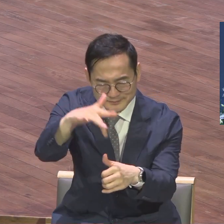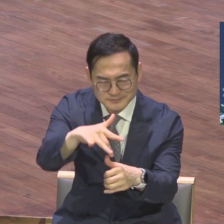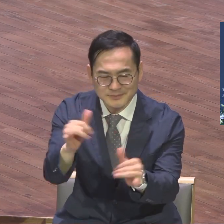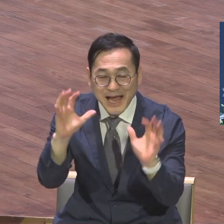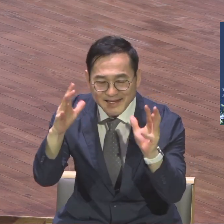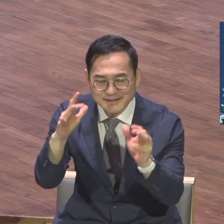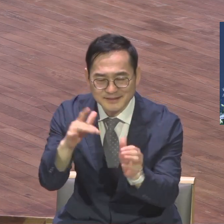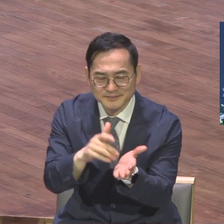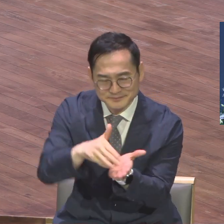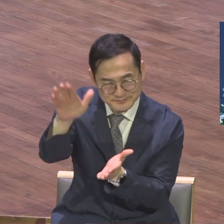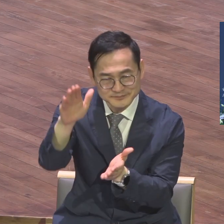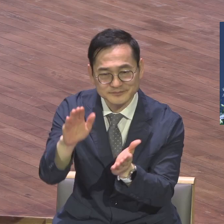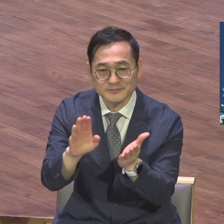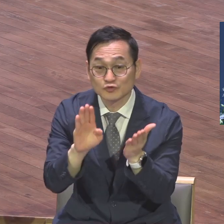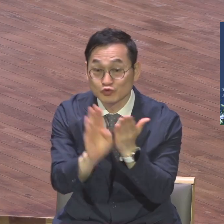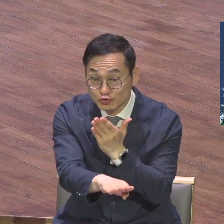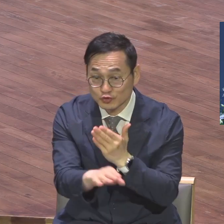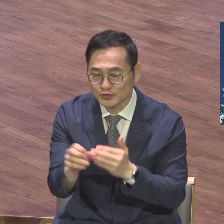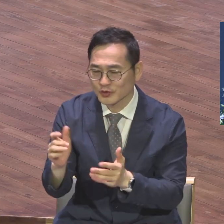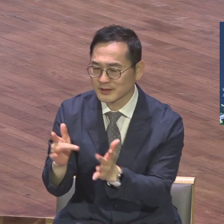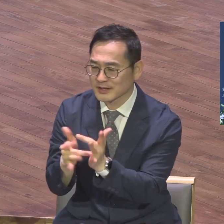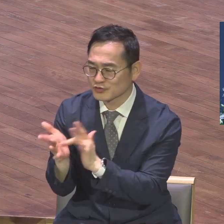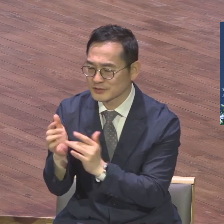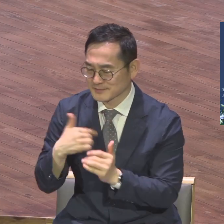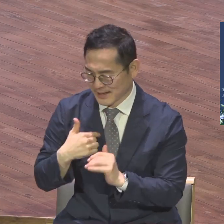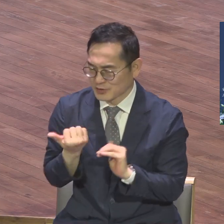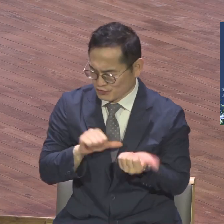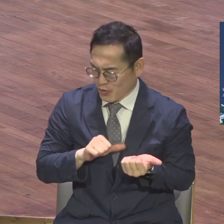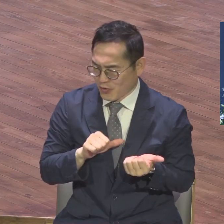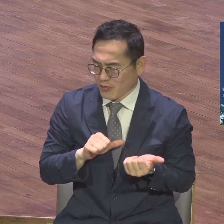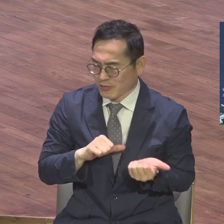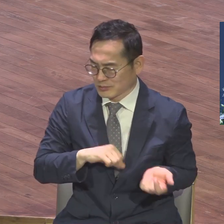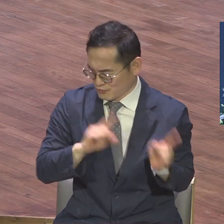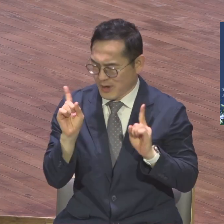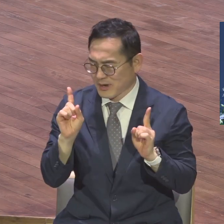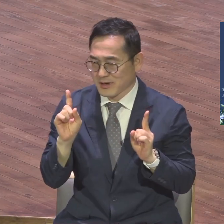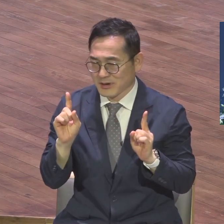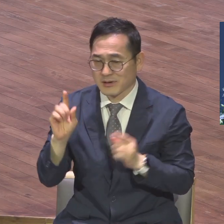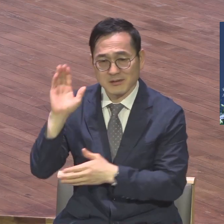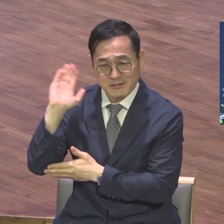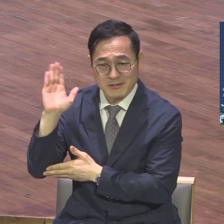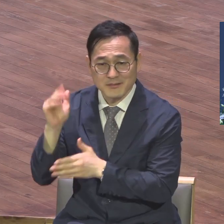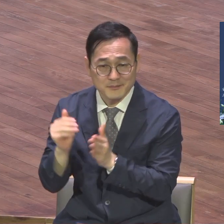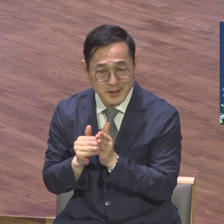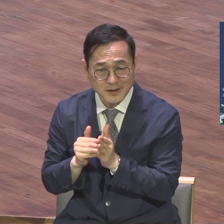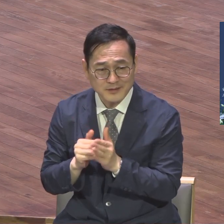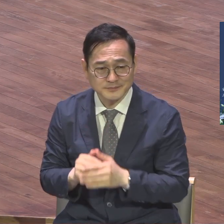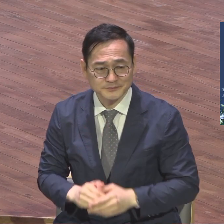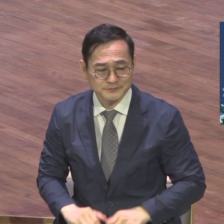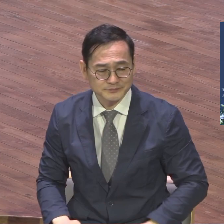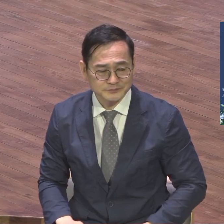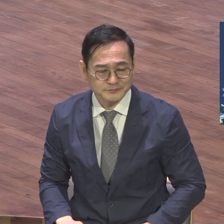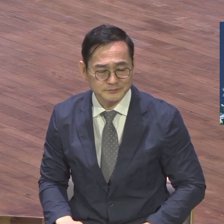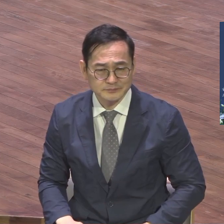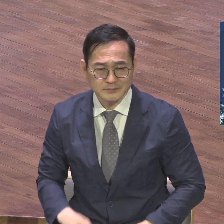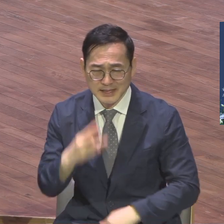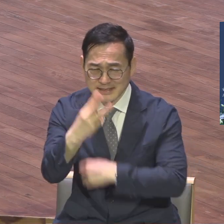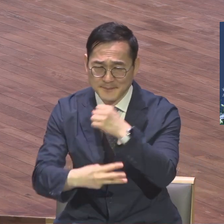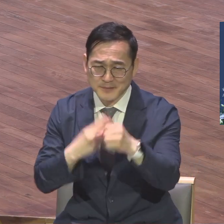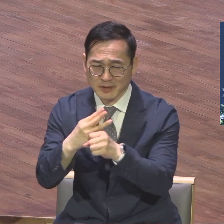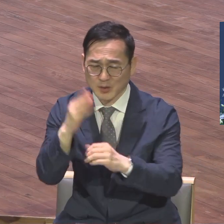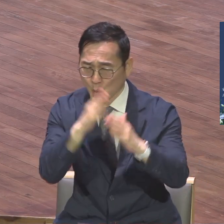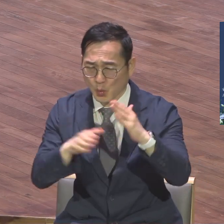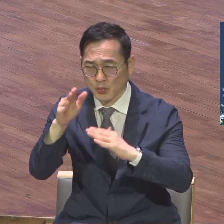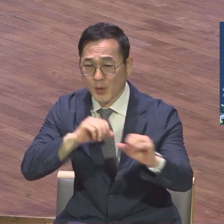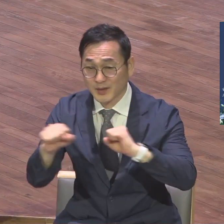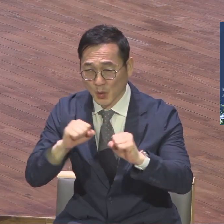십자가 죽음과 부활에 대해서 말씀을 하세요. 이제 예수님께서 공생의 사역을 이제 마무리할 시점에 와